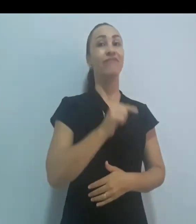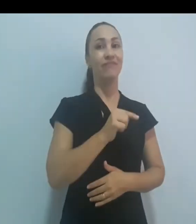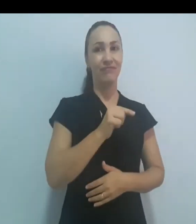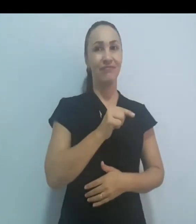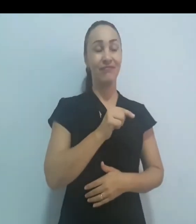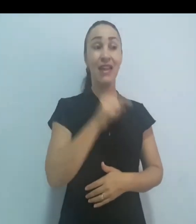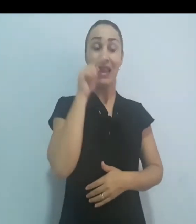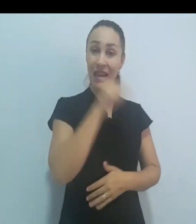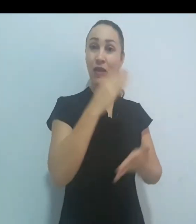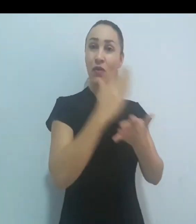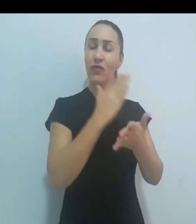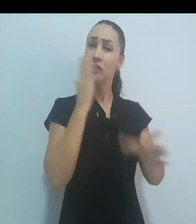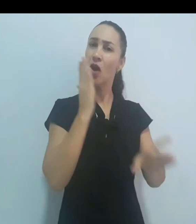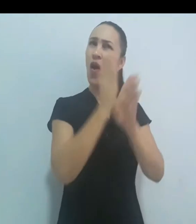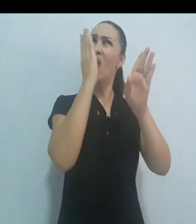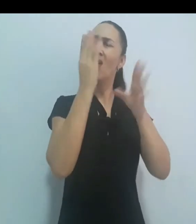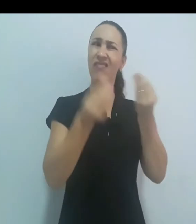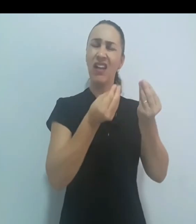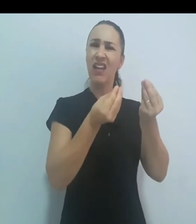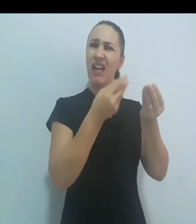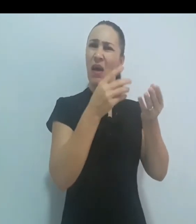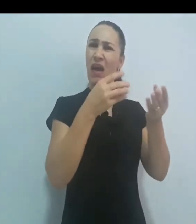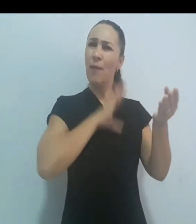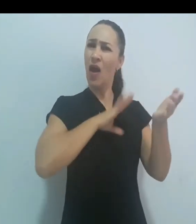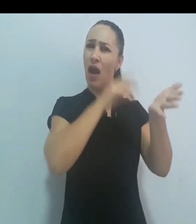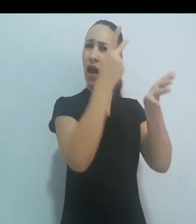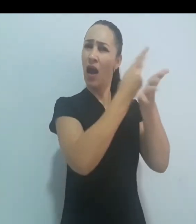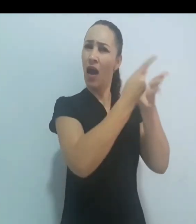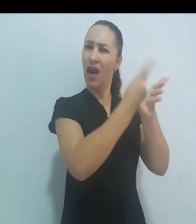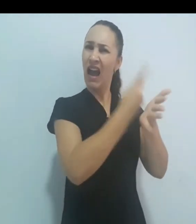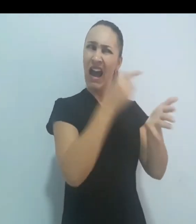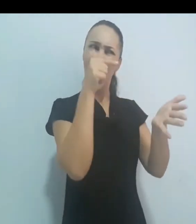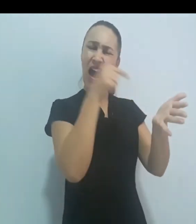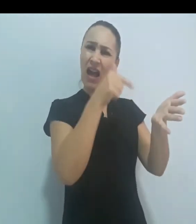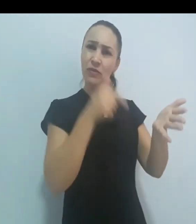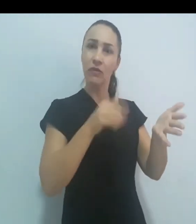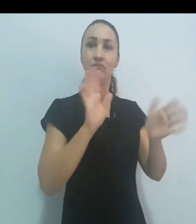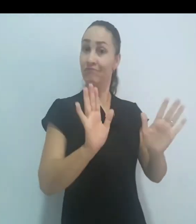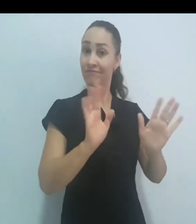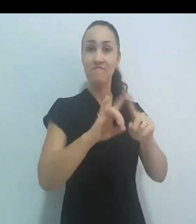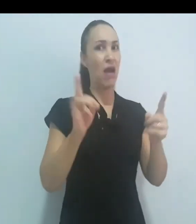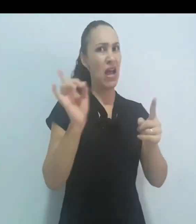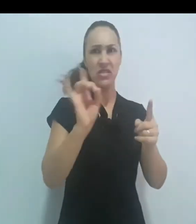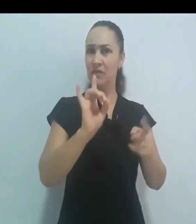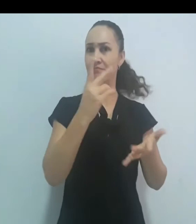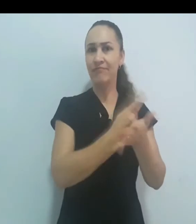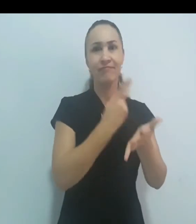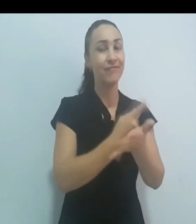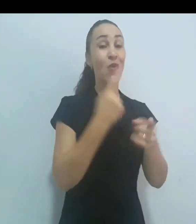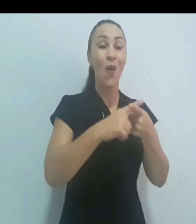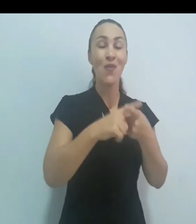né? E ali você vai encontrar em alguns momentos, você vai falar assim, nossa, tem erro de português, né? Mas não são